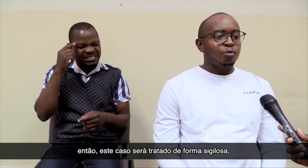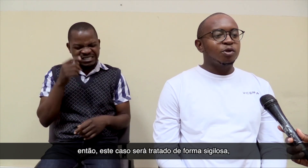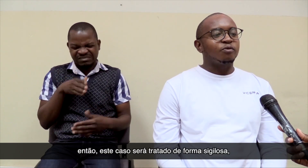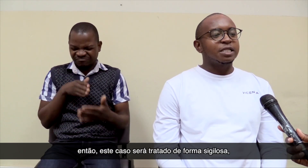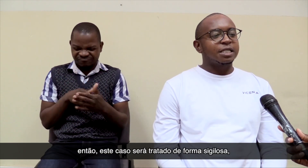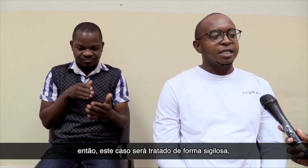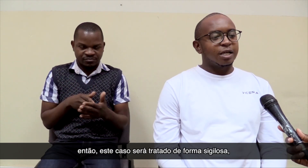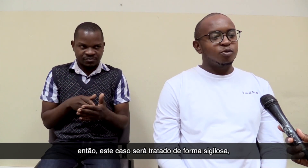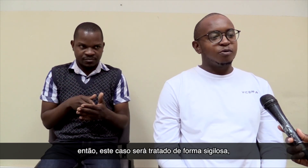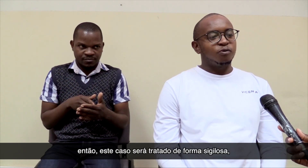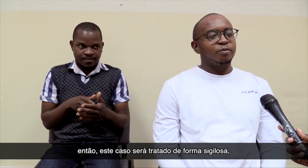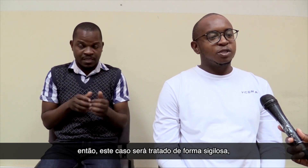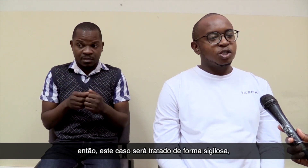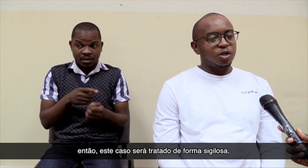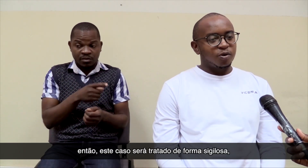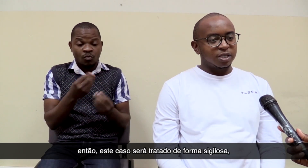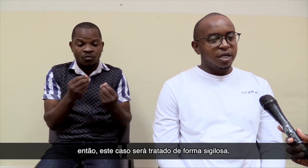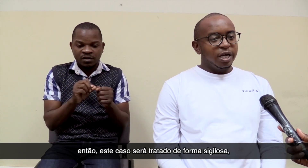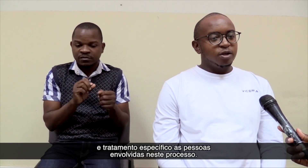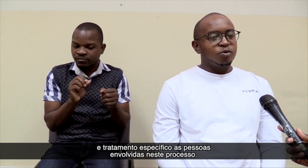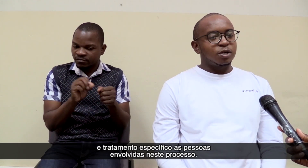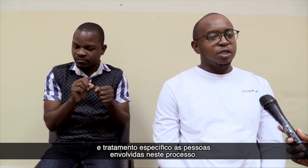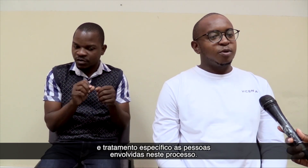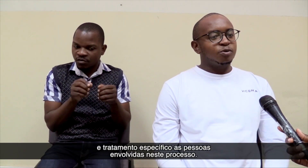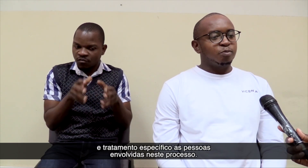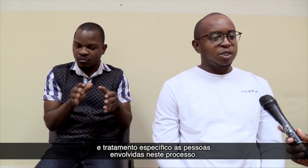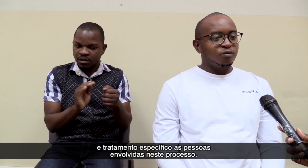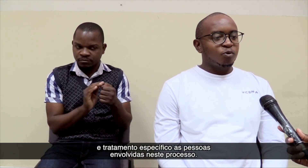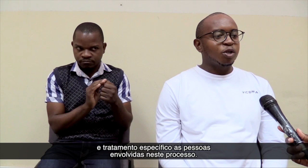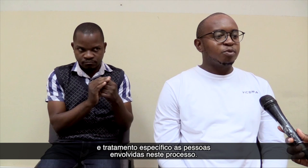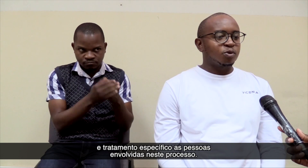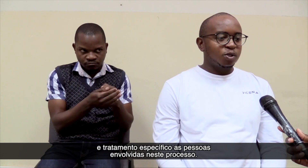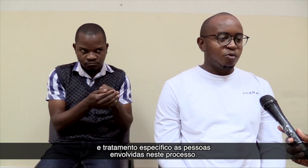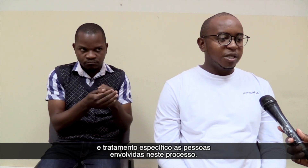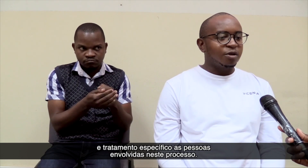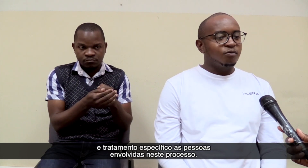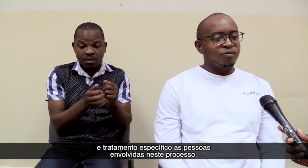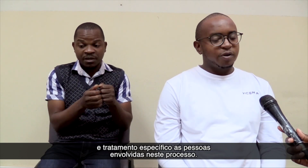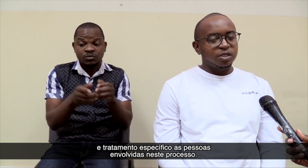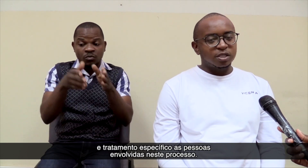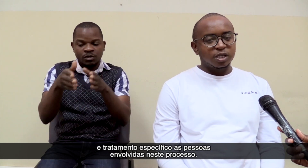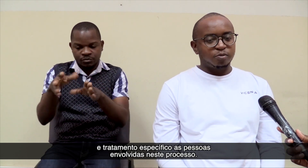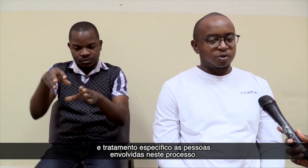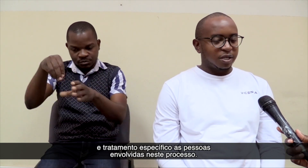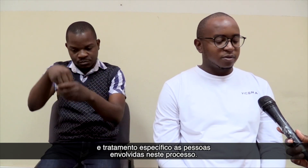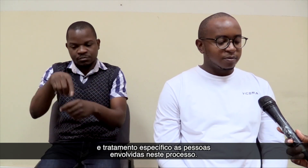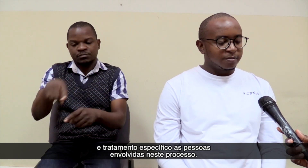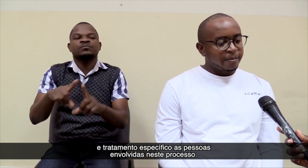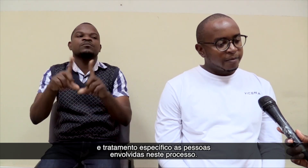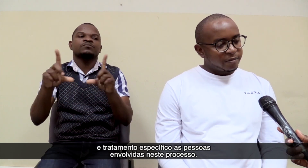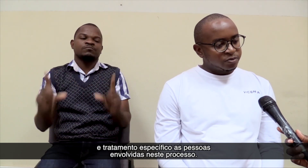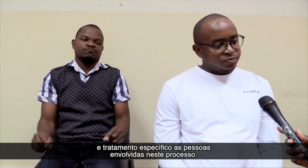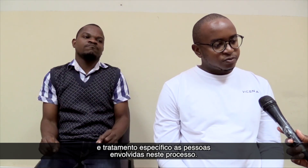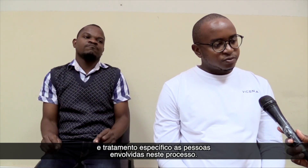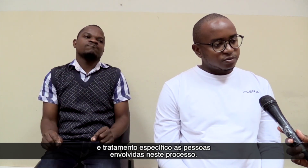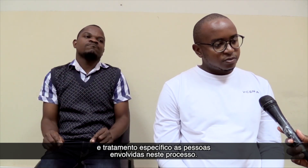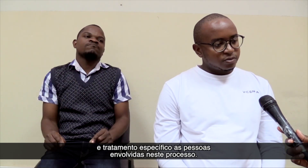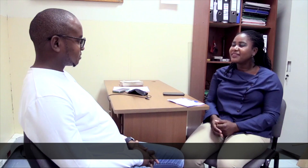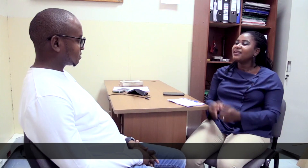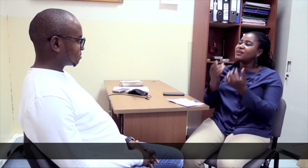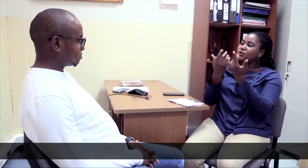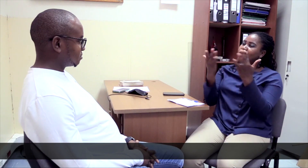familiares também que são intervenientes, que permitem com que isto aconteça. A própria legislação, em termos penais e a